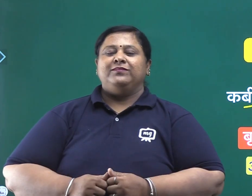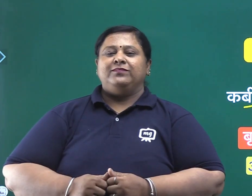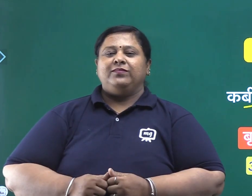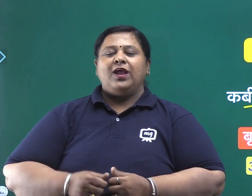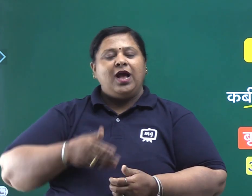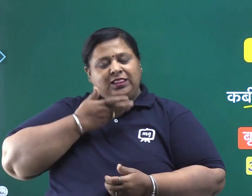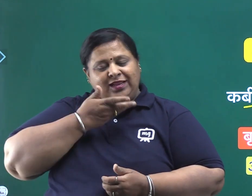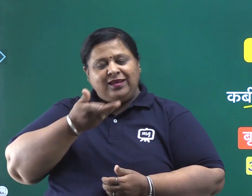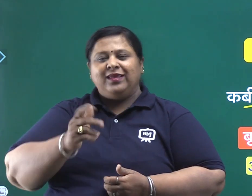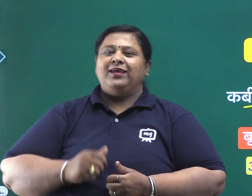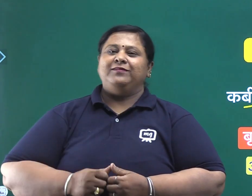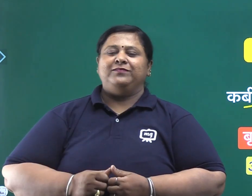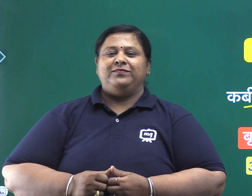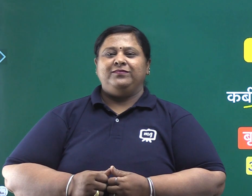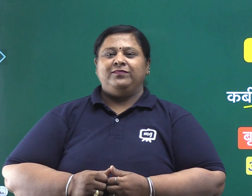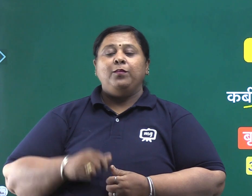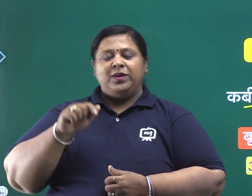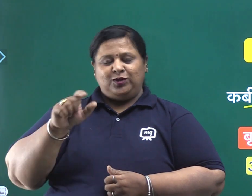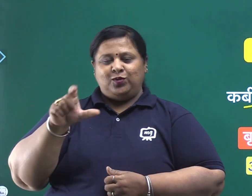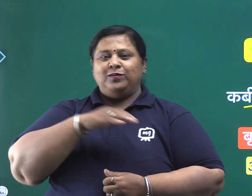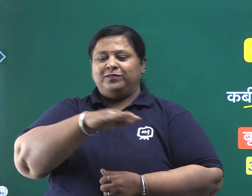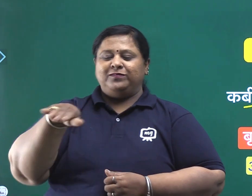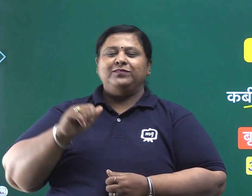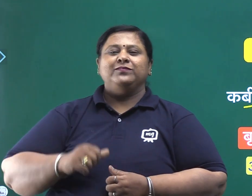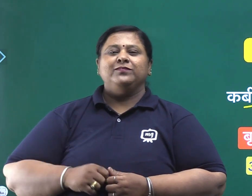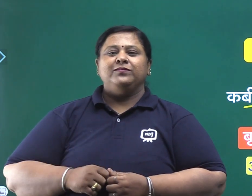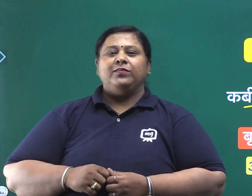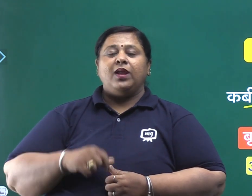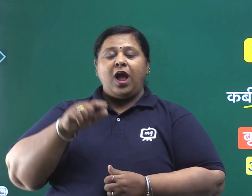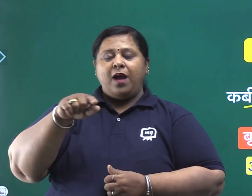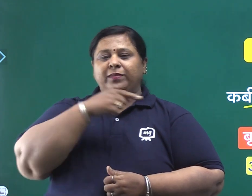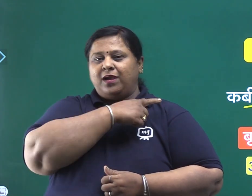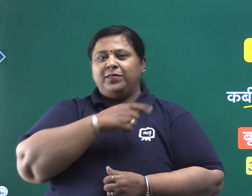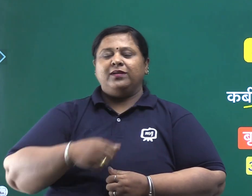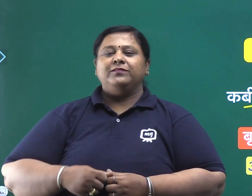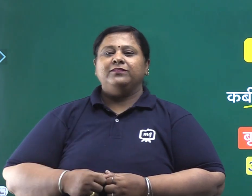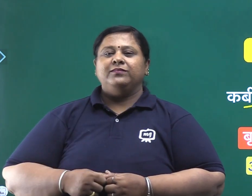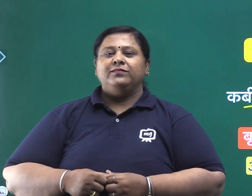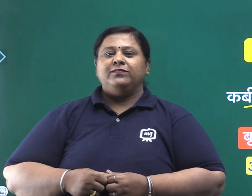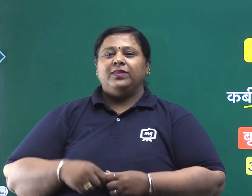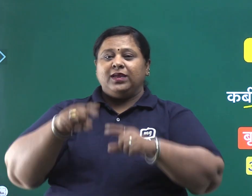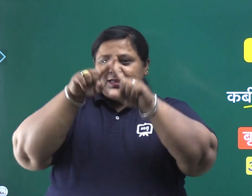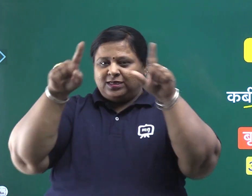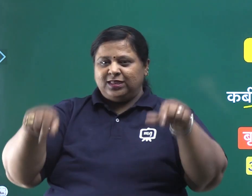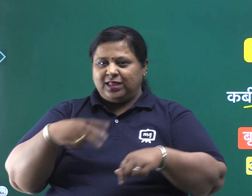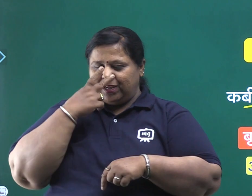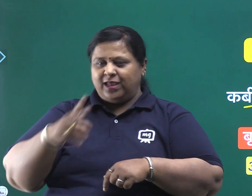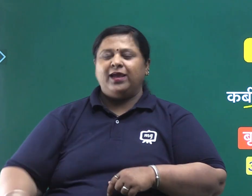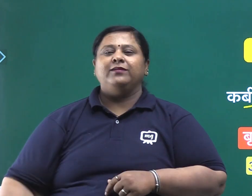का अध्ययन करेंगे। बच्चों, आप यहाँ पर यह चित्र देख रहे